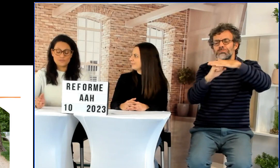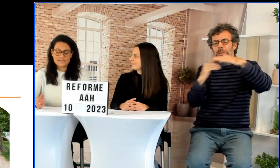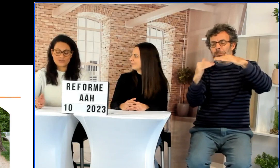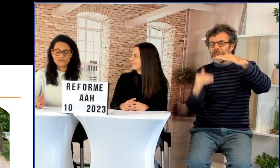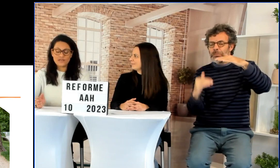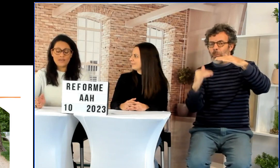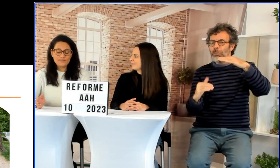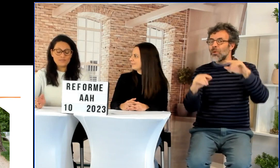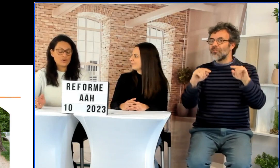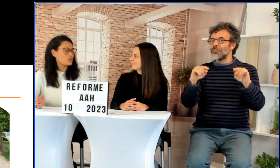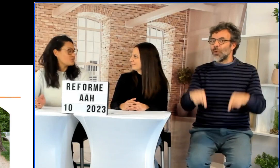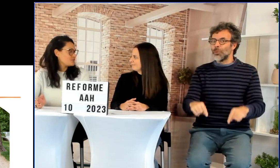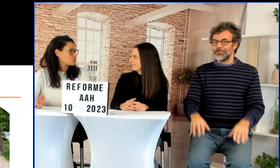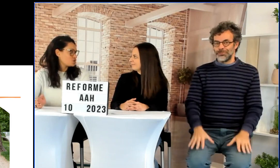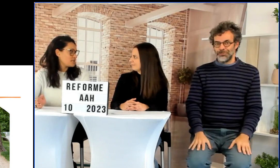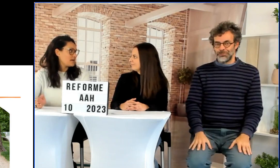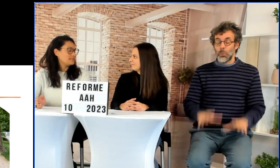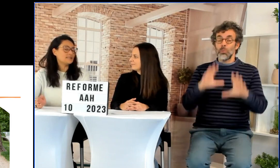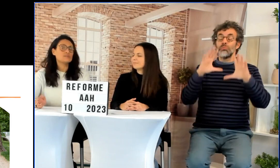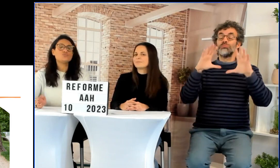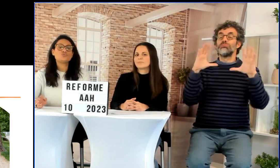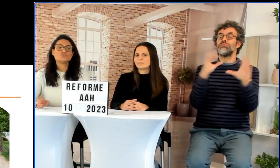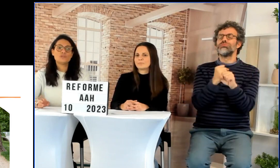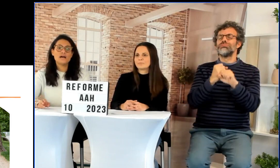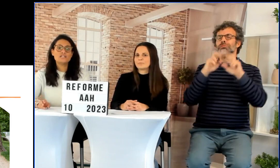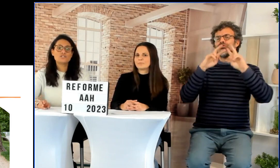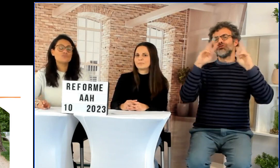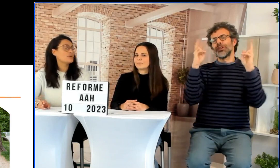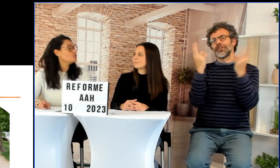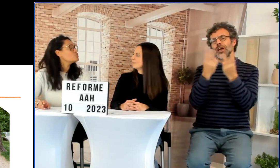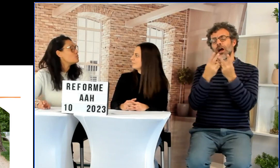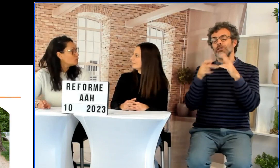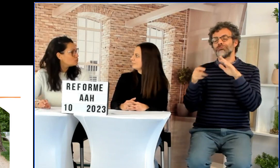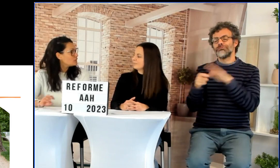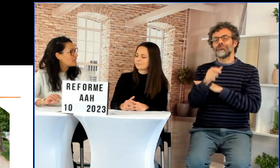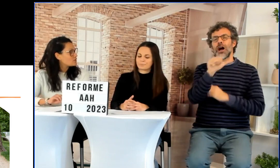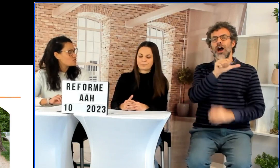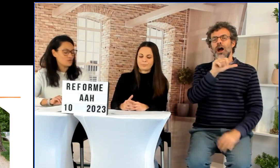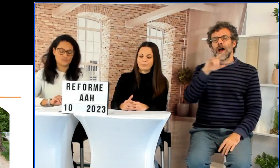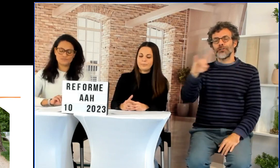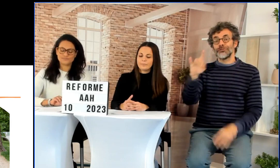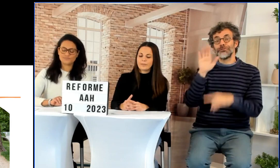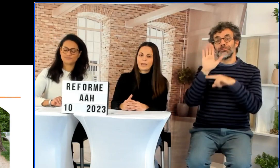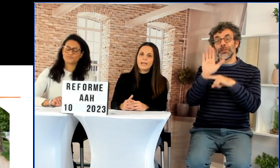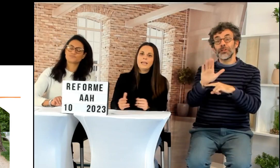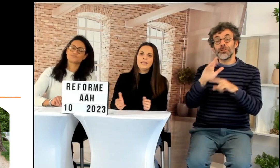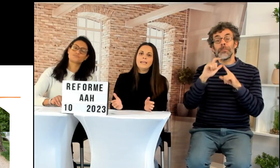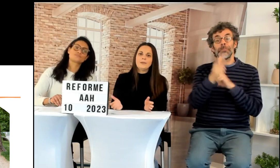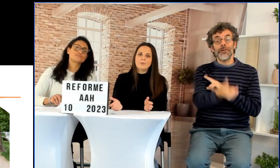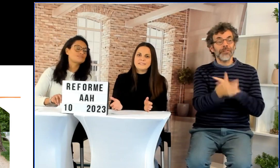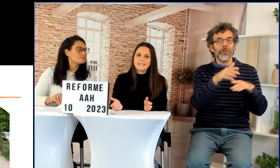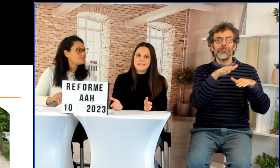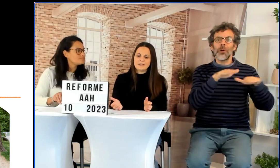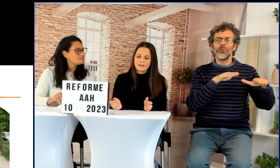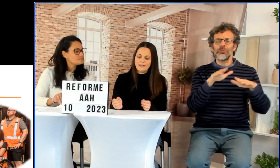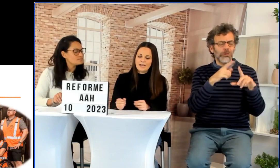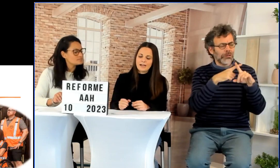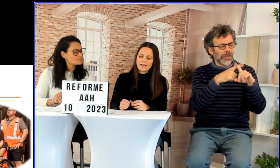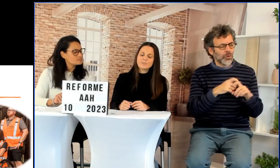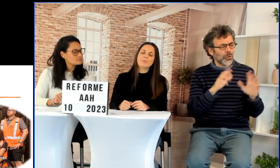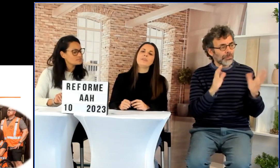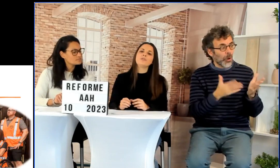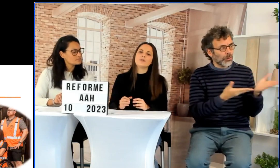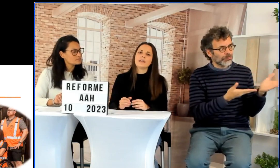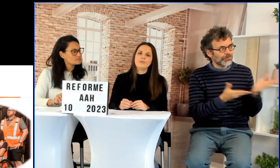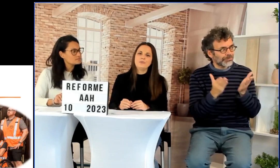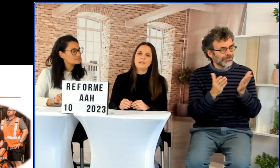Maintenant que j'ai présenté rapidement les conditions générales d'attribution de l'AAH, voyons son mode de calcul. Et oui Céline,